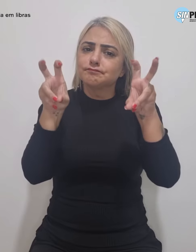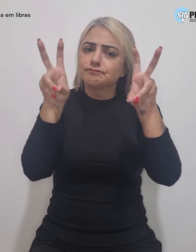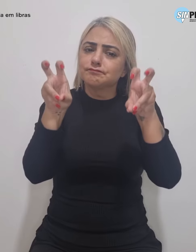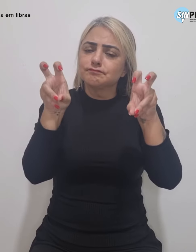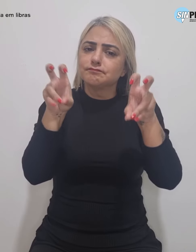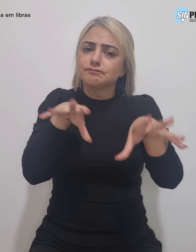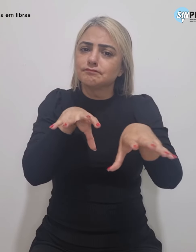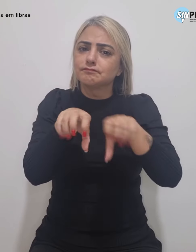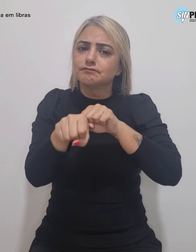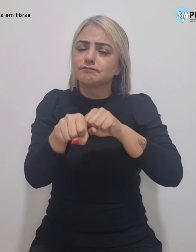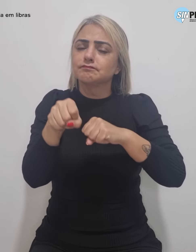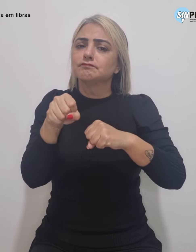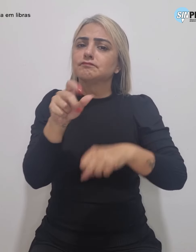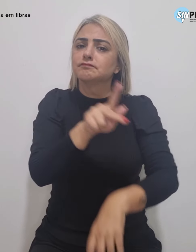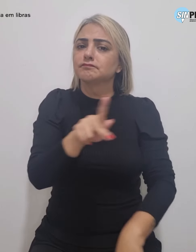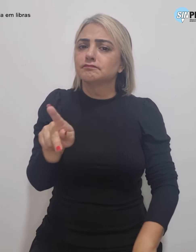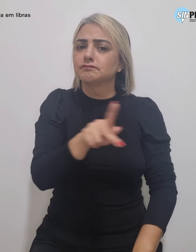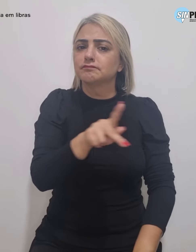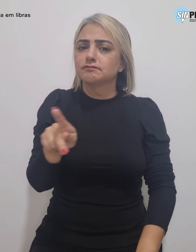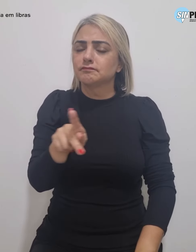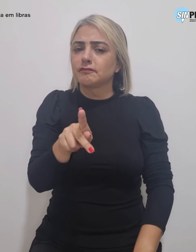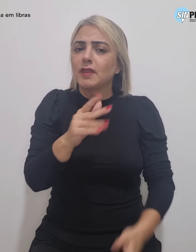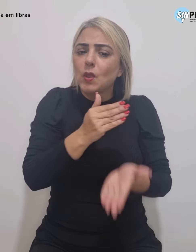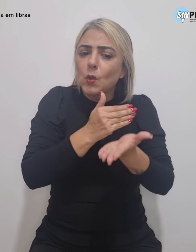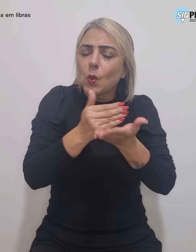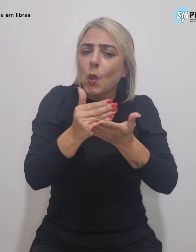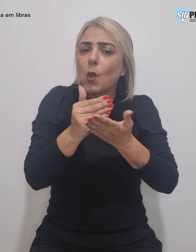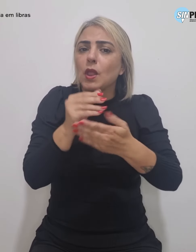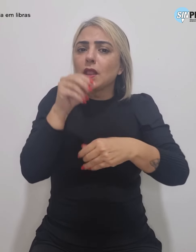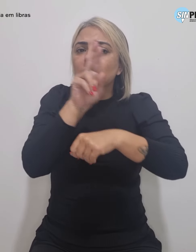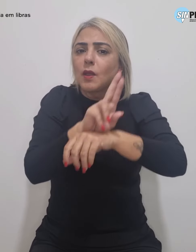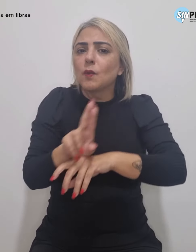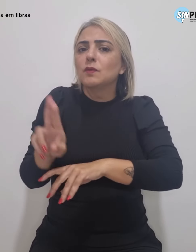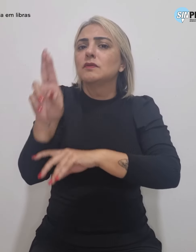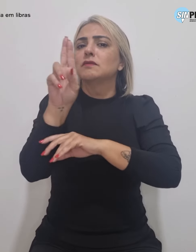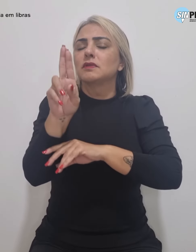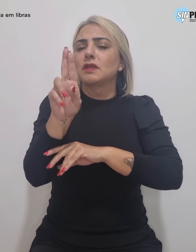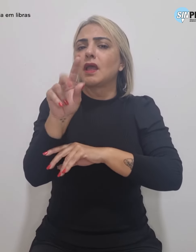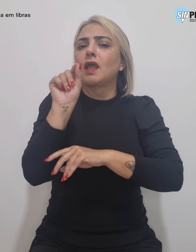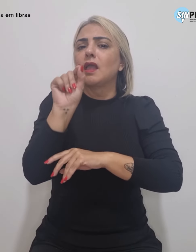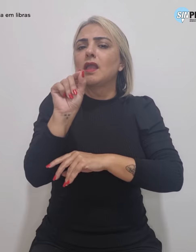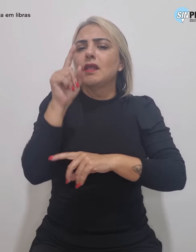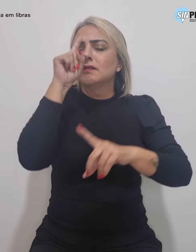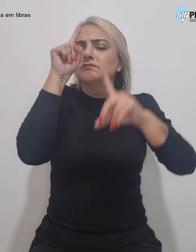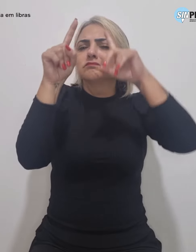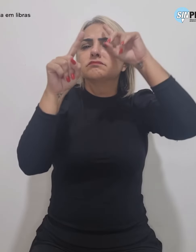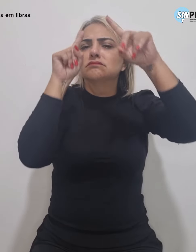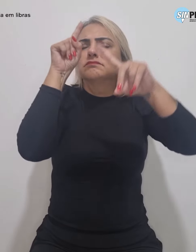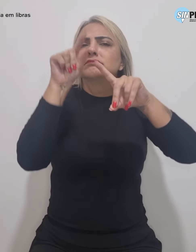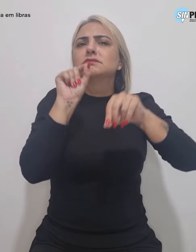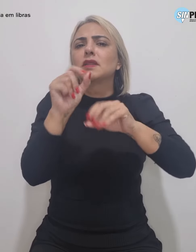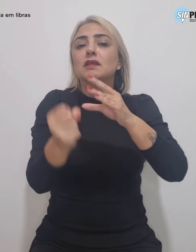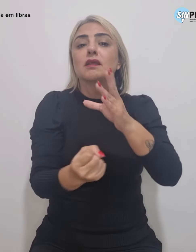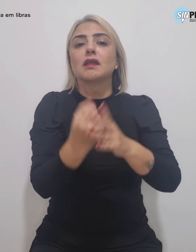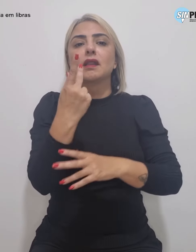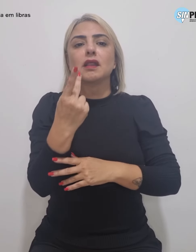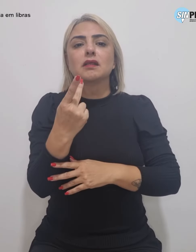formação dos professores desde a universidade e levantar ideias sobre a criação de disciplinas